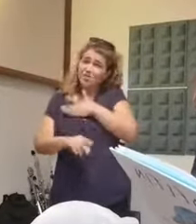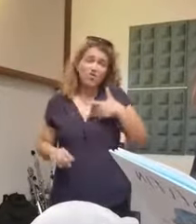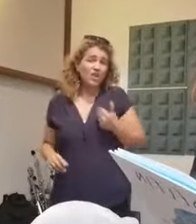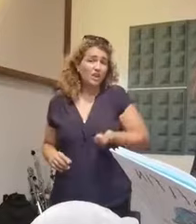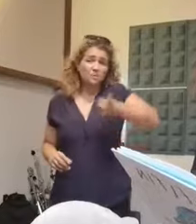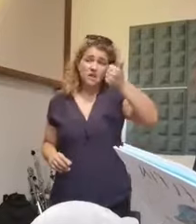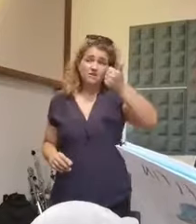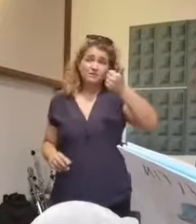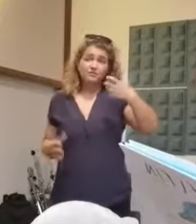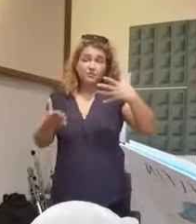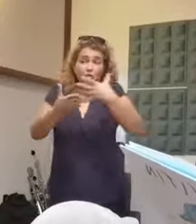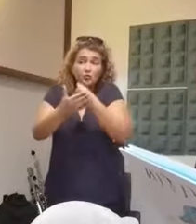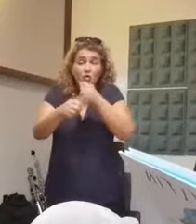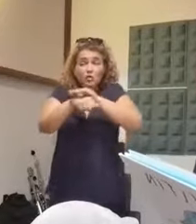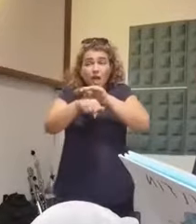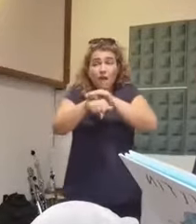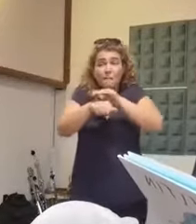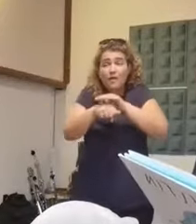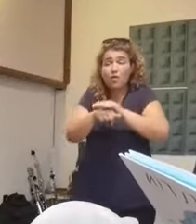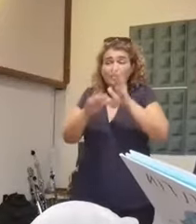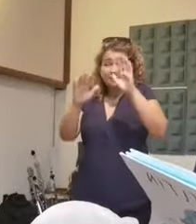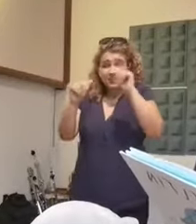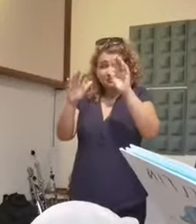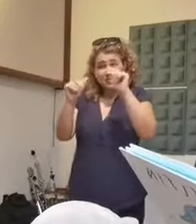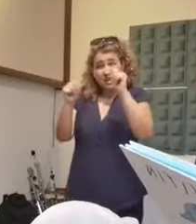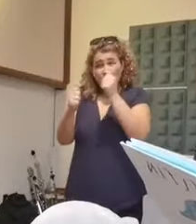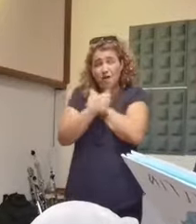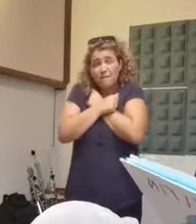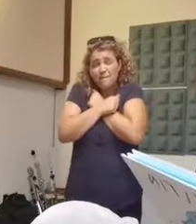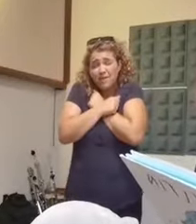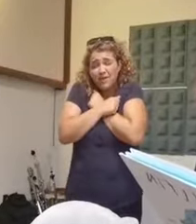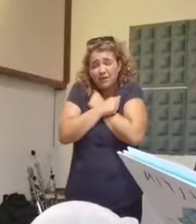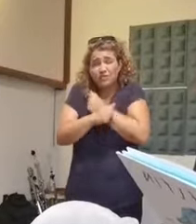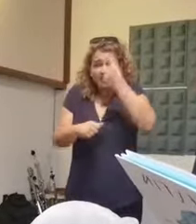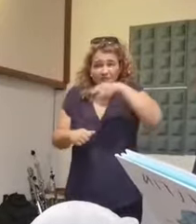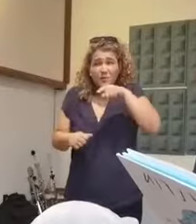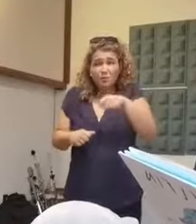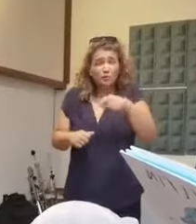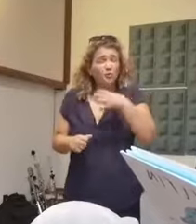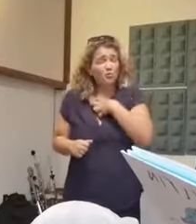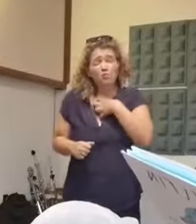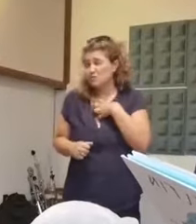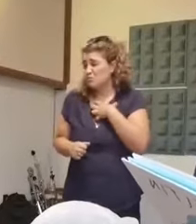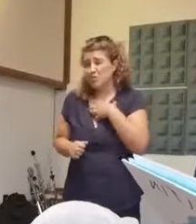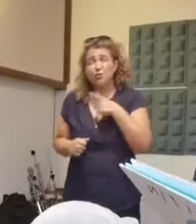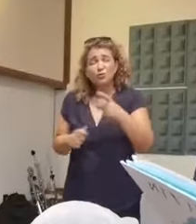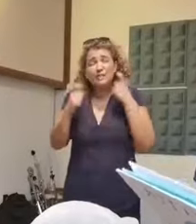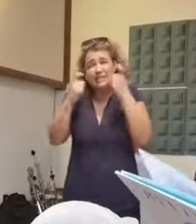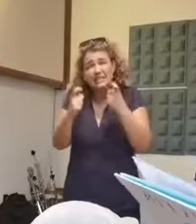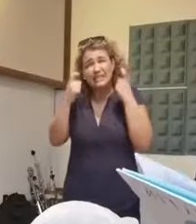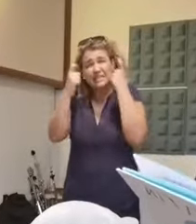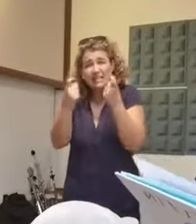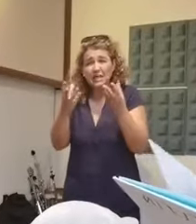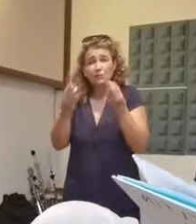Todos juntos despidieron a su amigo plateado. Sabemos que no has podido, aunque lo hayas intentado.